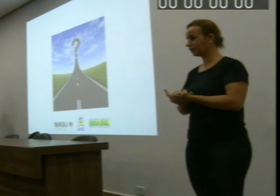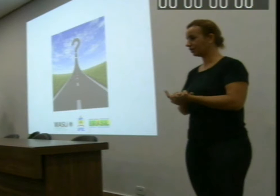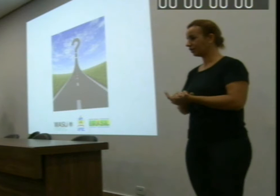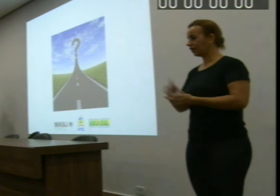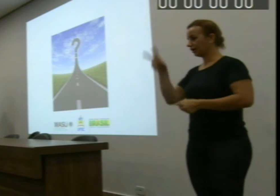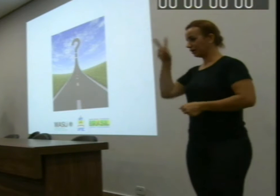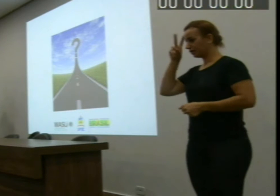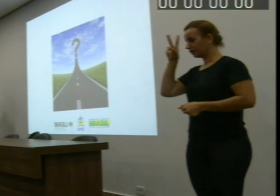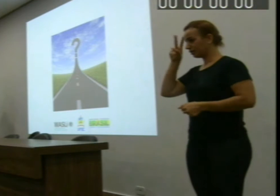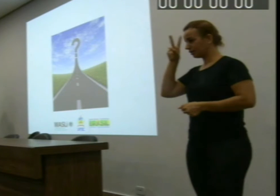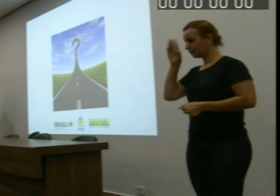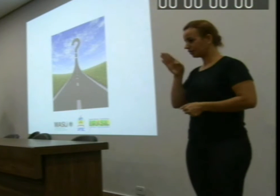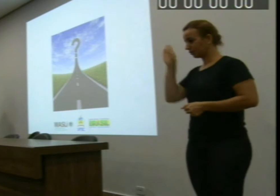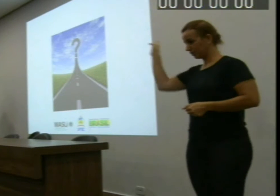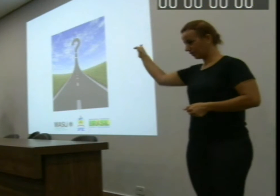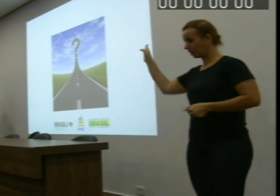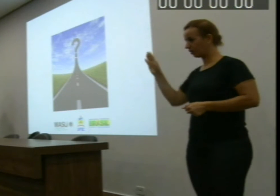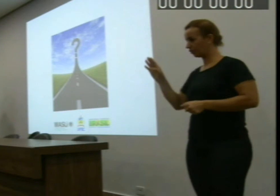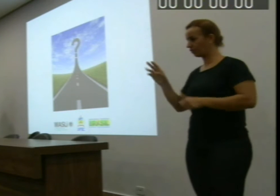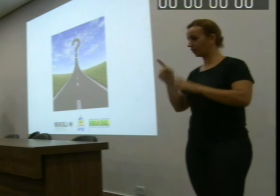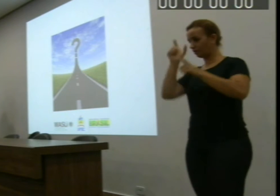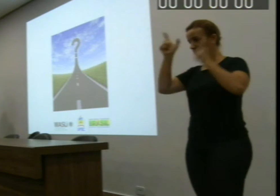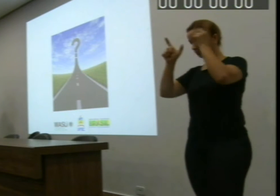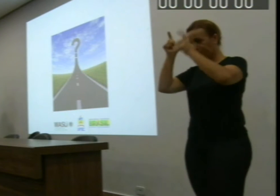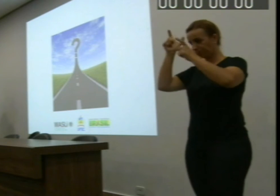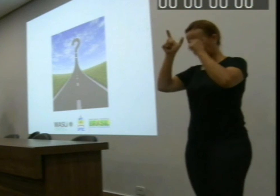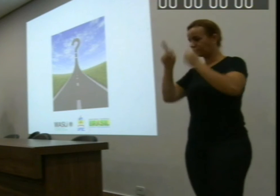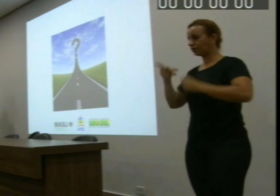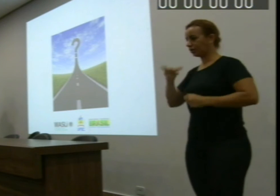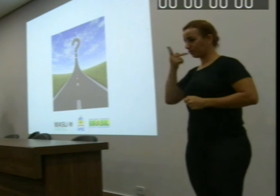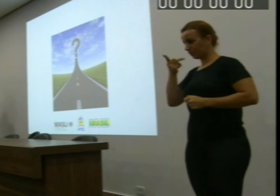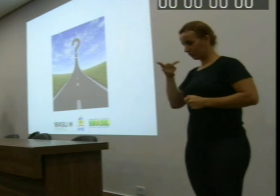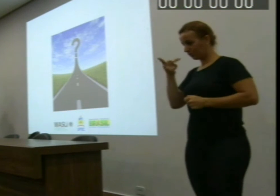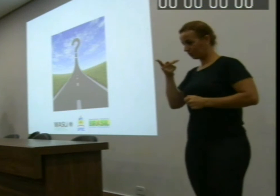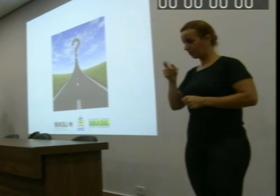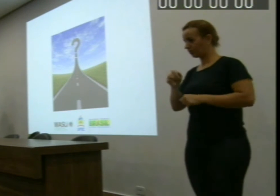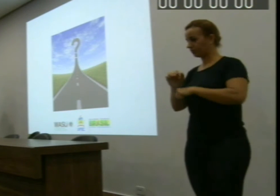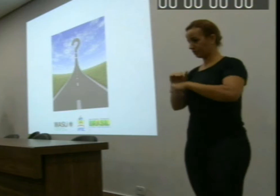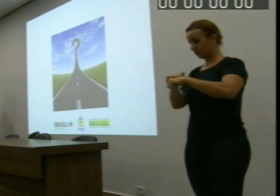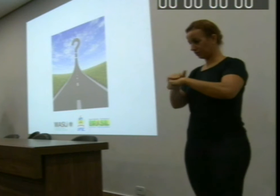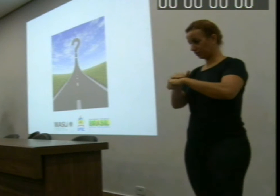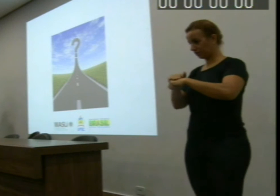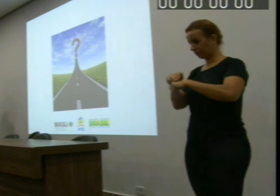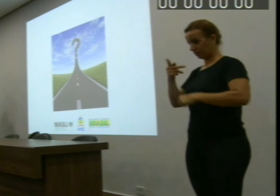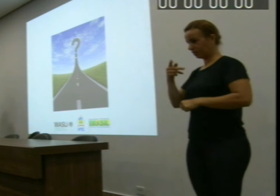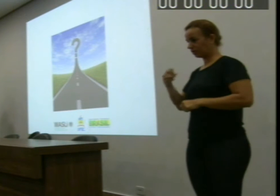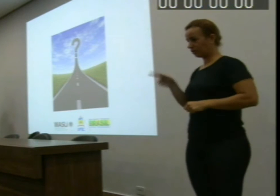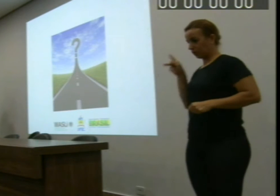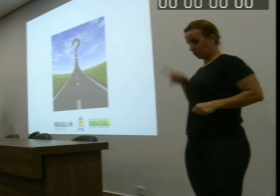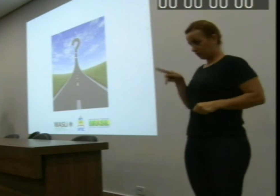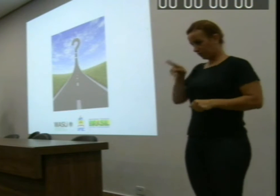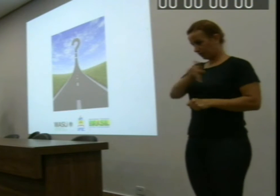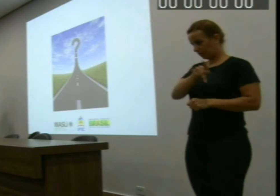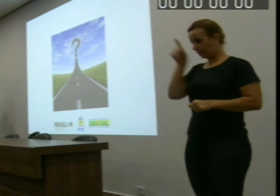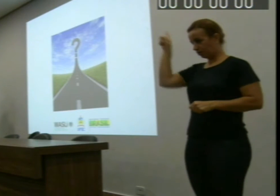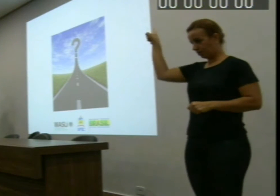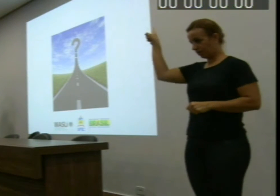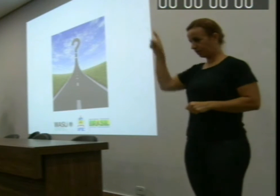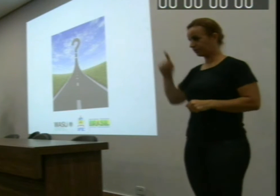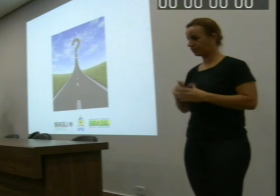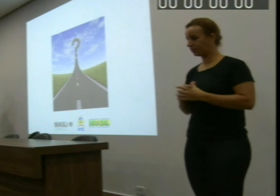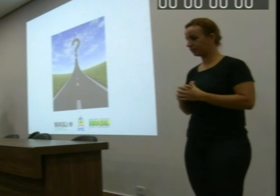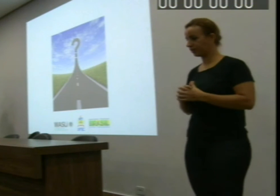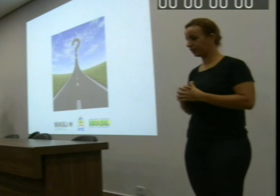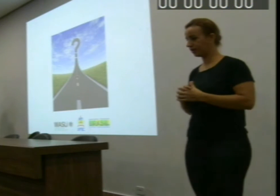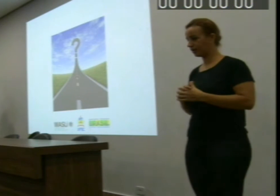feira na Câmara e a gente voltou a tocar nesse assunto com com o presidente ele falou assim Ah nós vamos incluir Essa